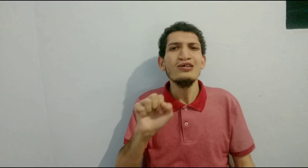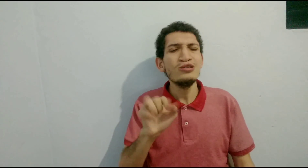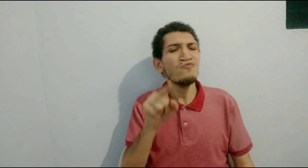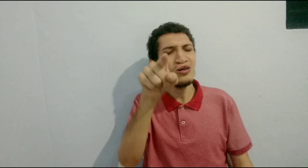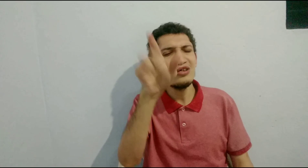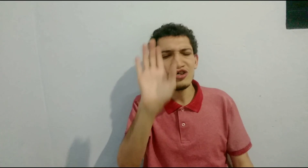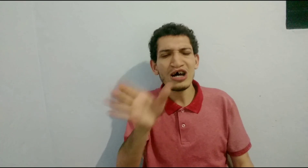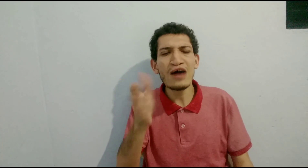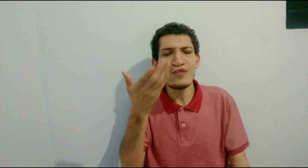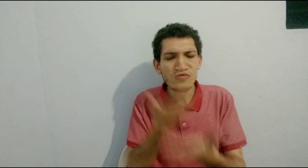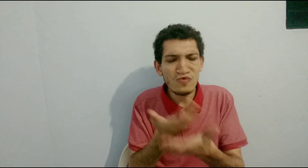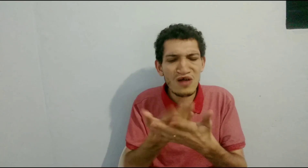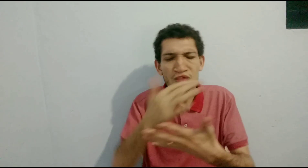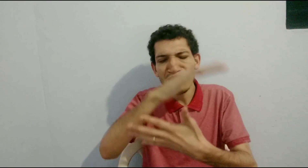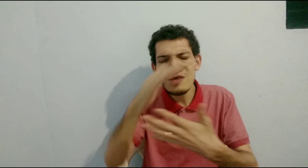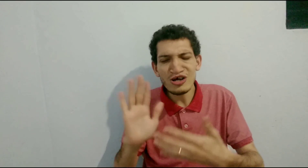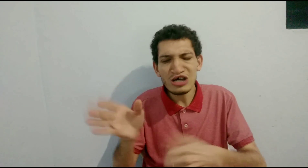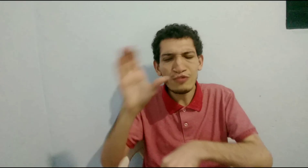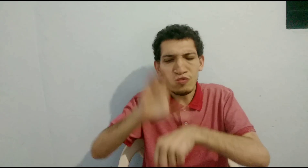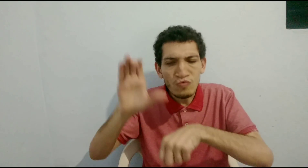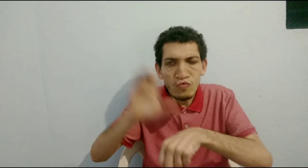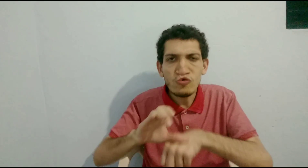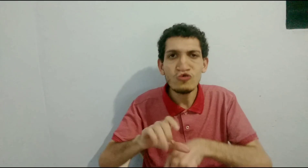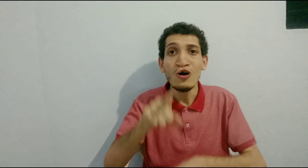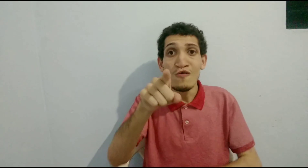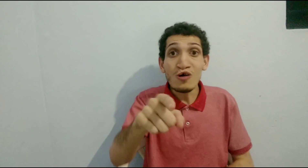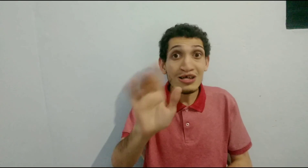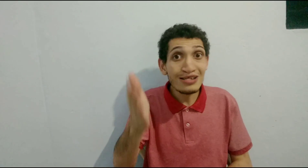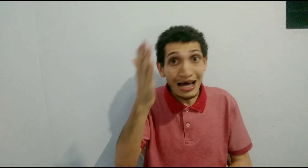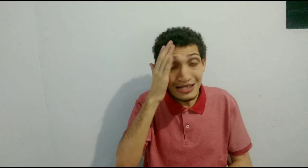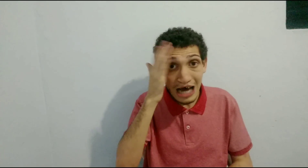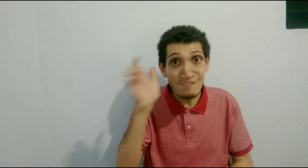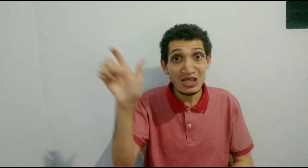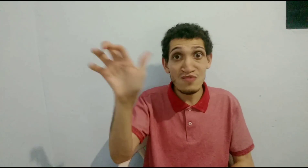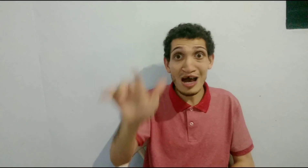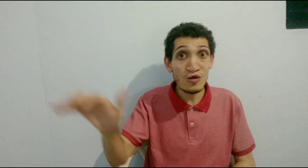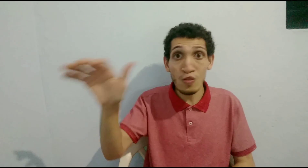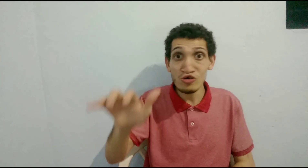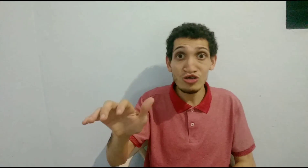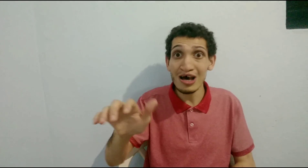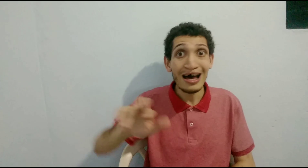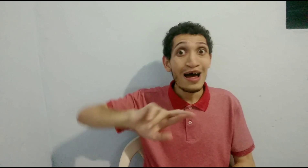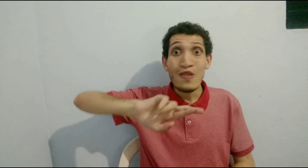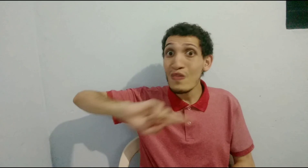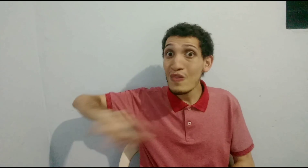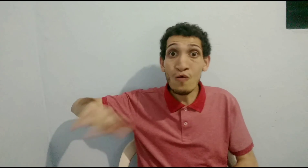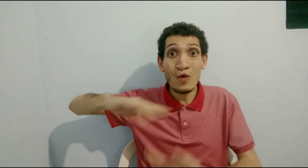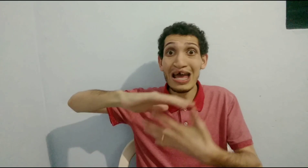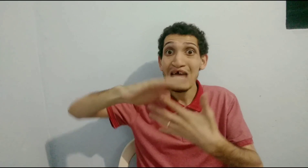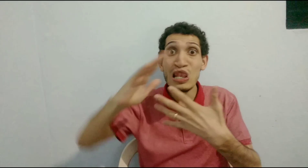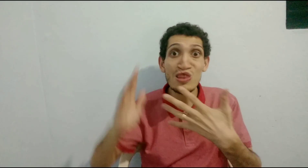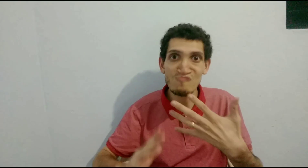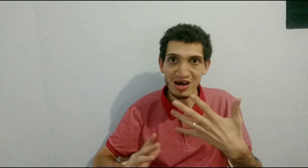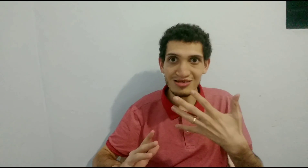Se você já está estudando livros, já está no curso, você já sabe que datilologia não é livros.